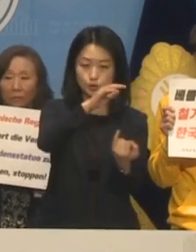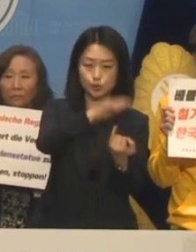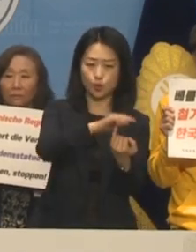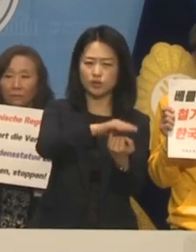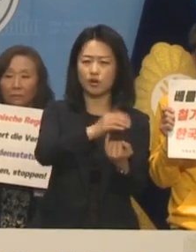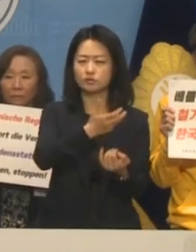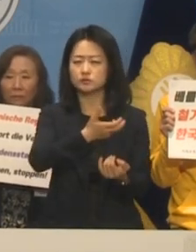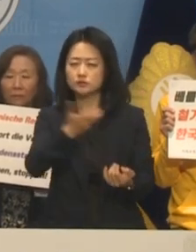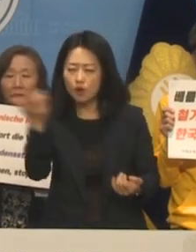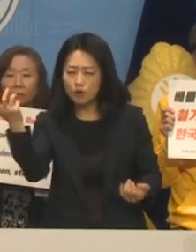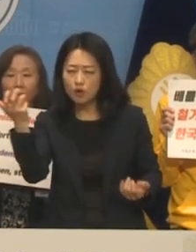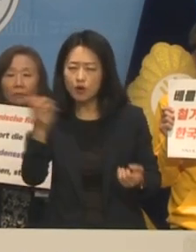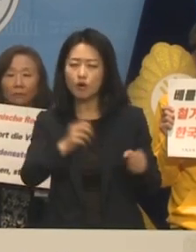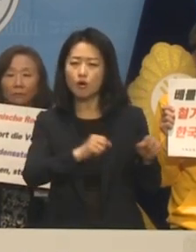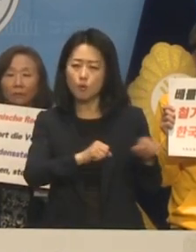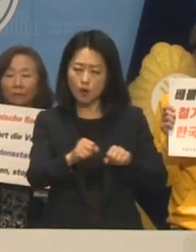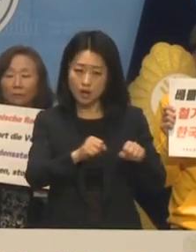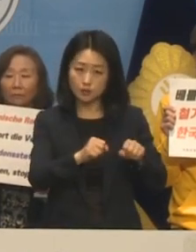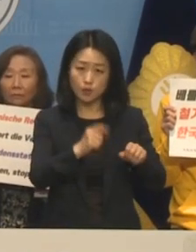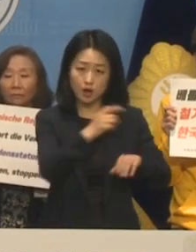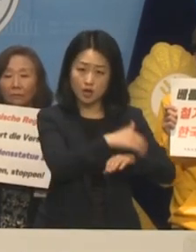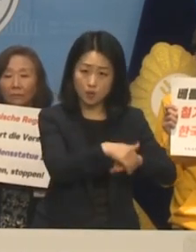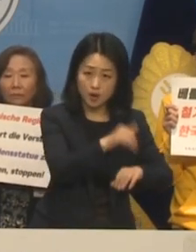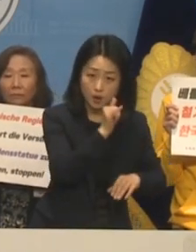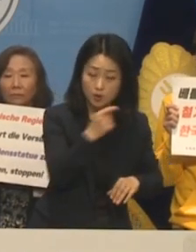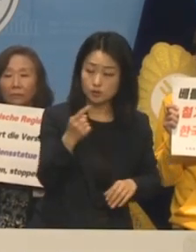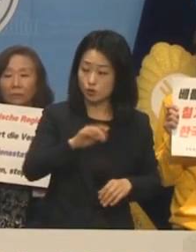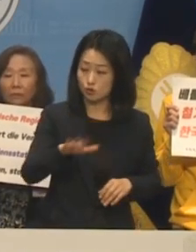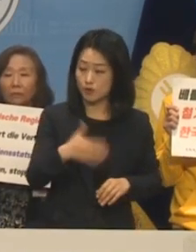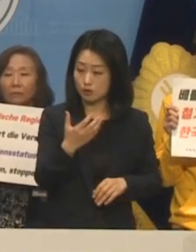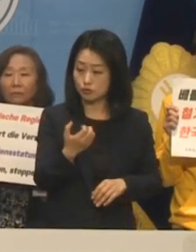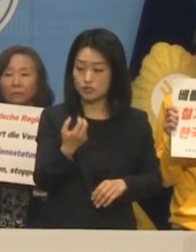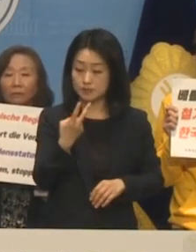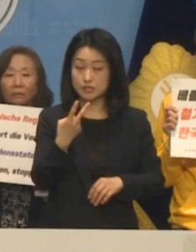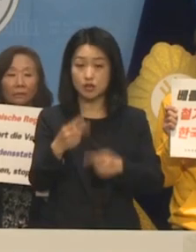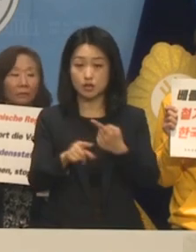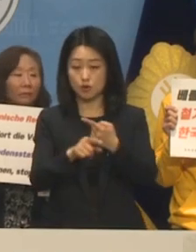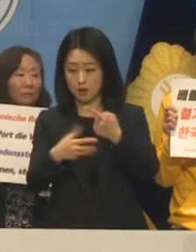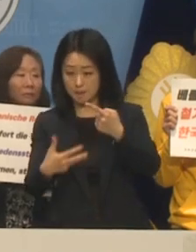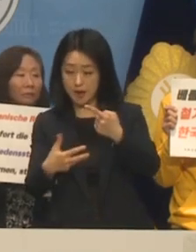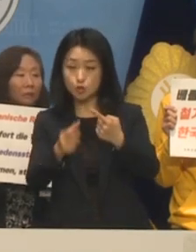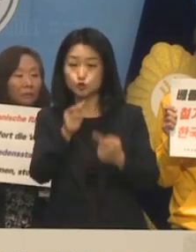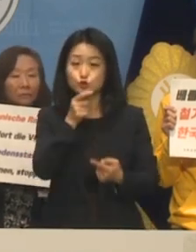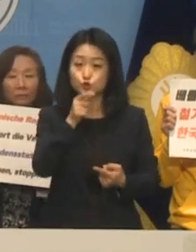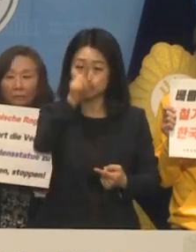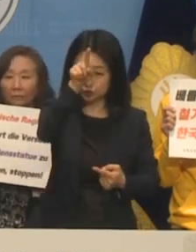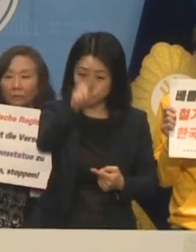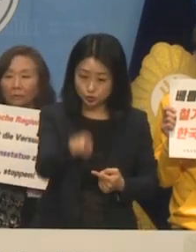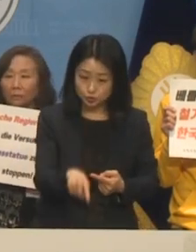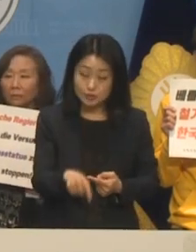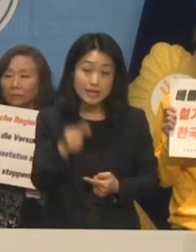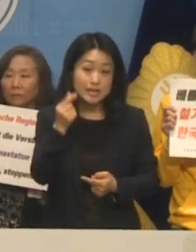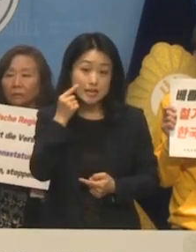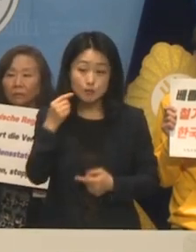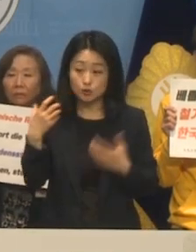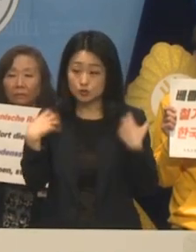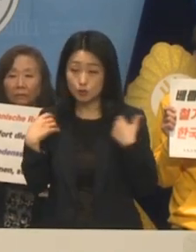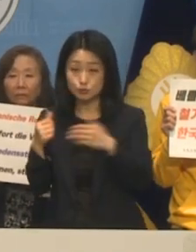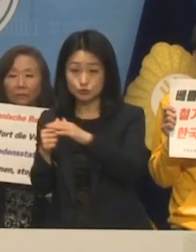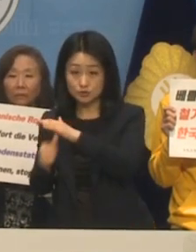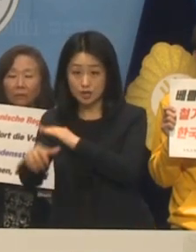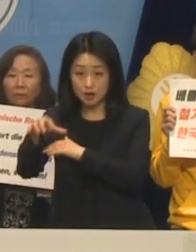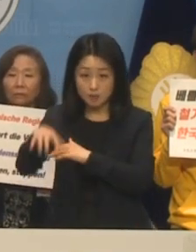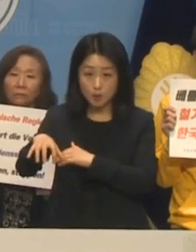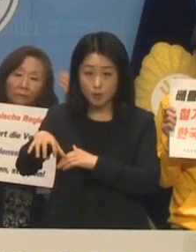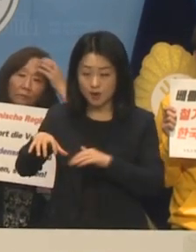철거를 요구한다라든가 1992년 1월 8일부터 매주 수요일마다 일본 대사관에서 진행되어 왔던